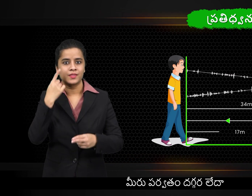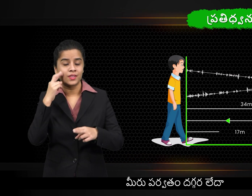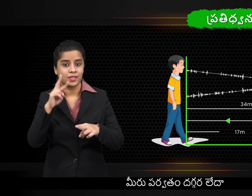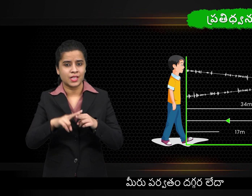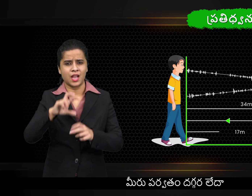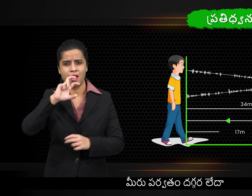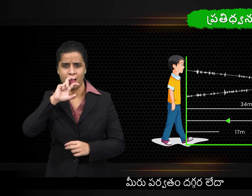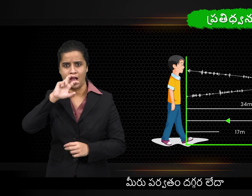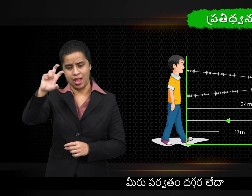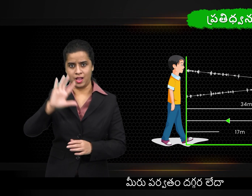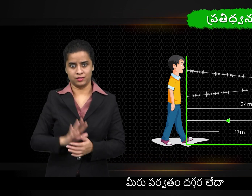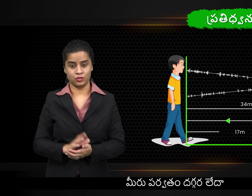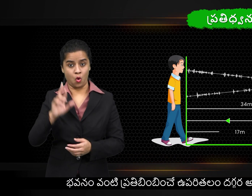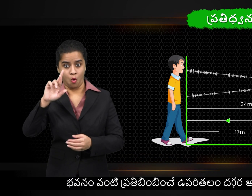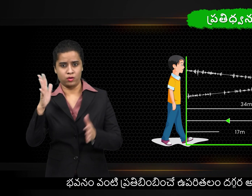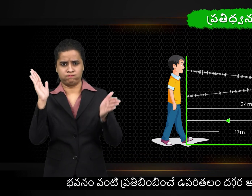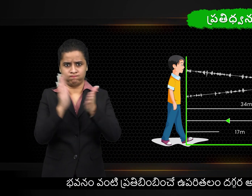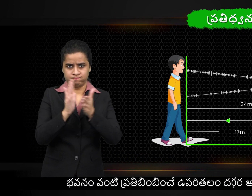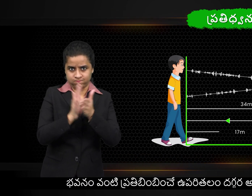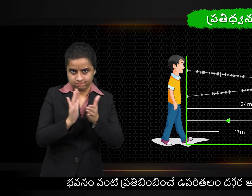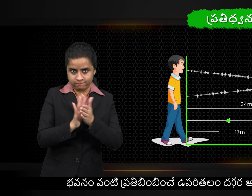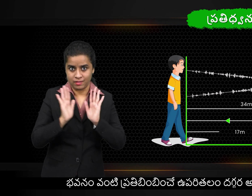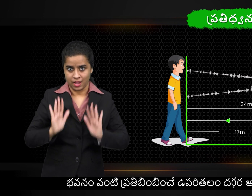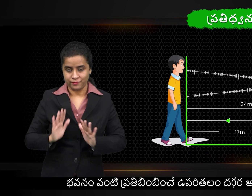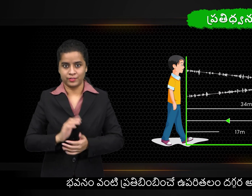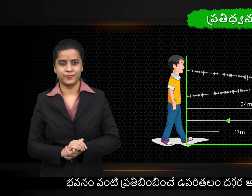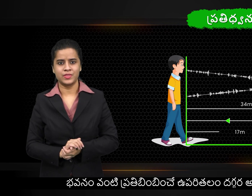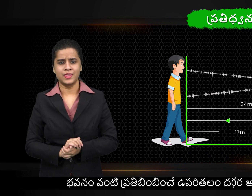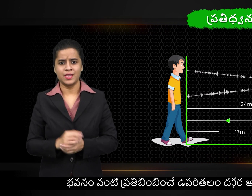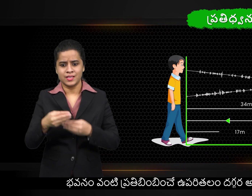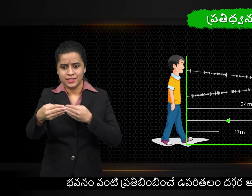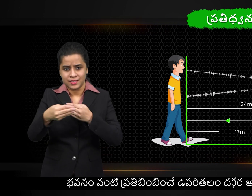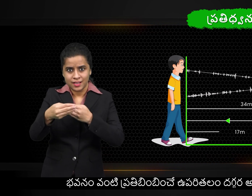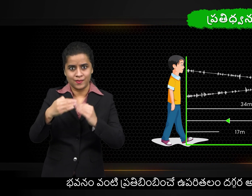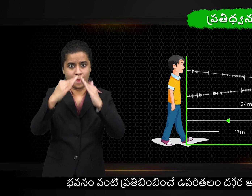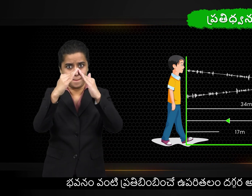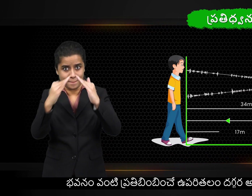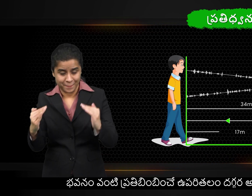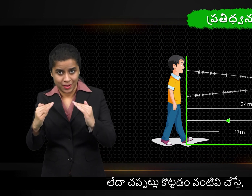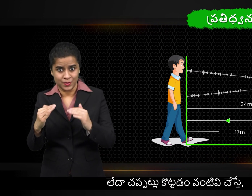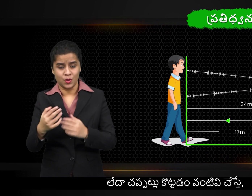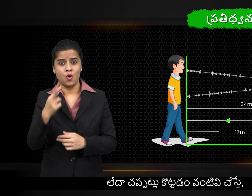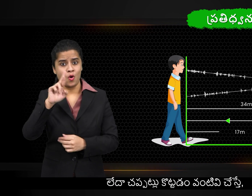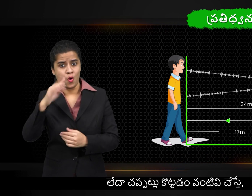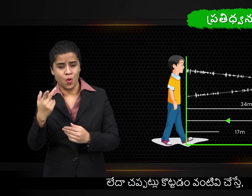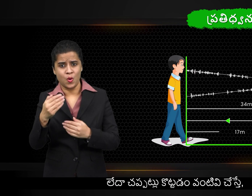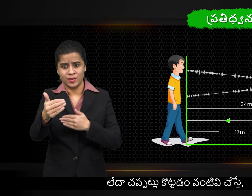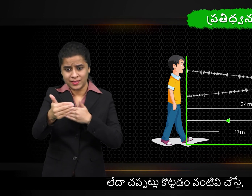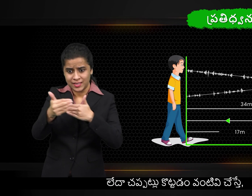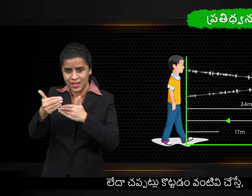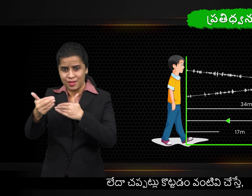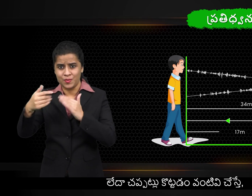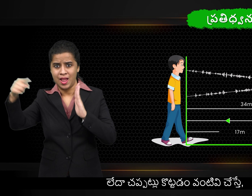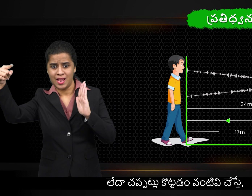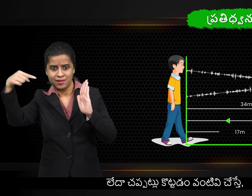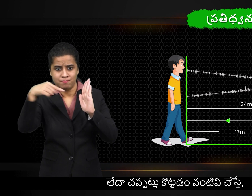మీరు పర్వతం దగ్గర లేదా భవనం వంటి ప్రతిబింబించే ఉపరితలం దగ్గర అరవడం లేదా చప్పట్లు